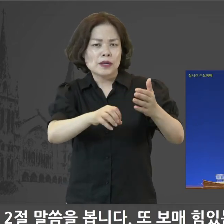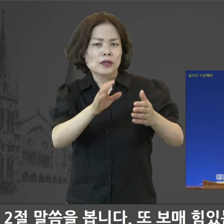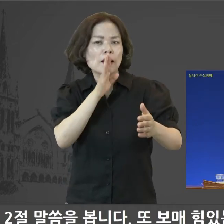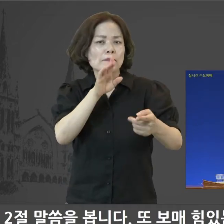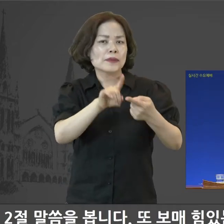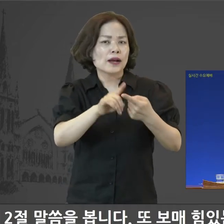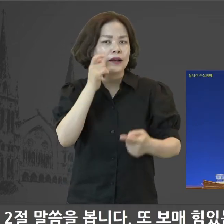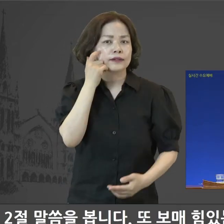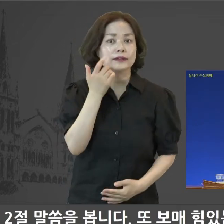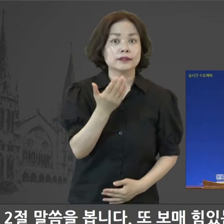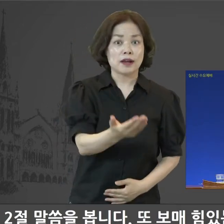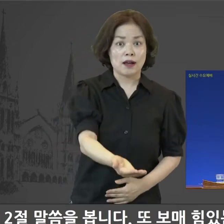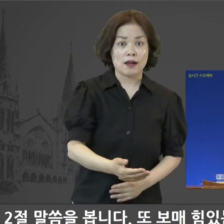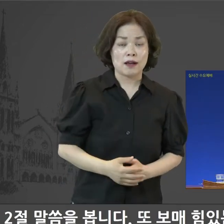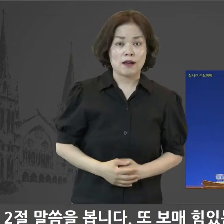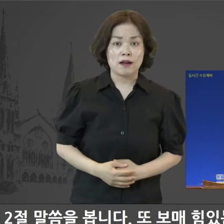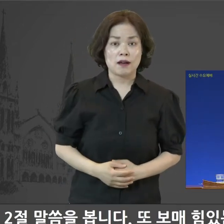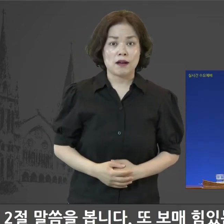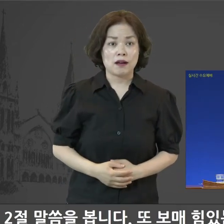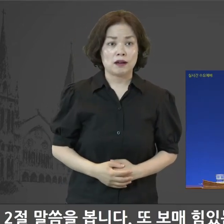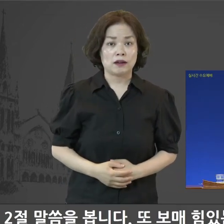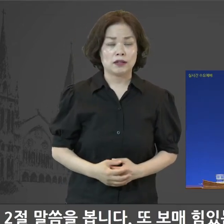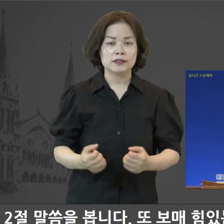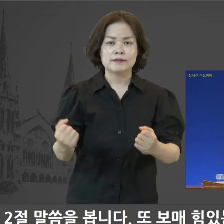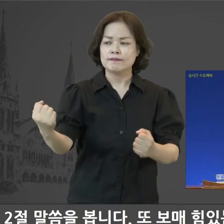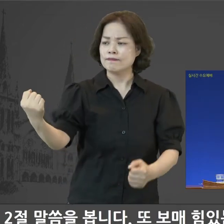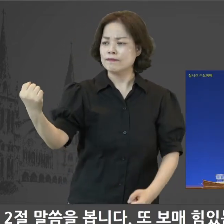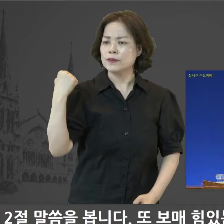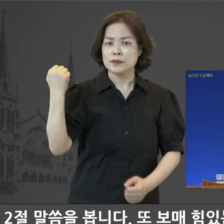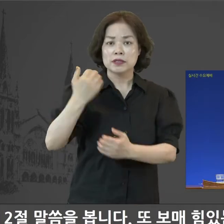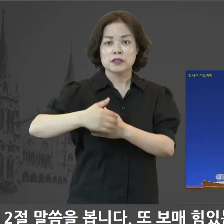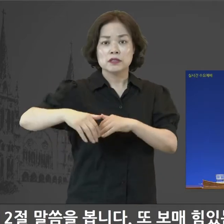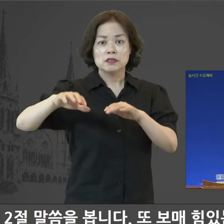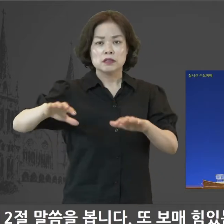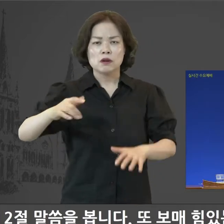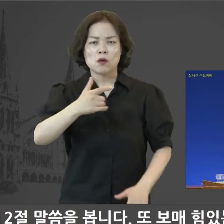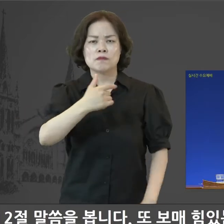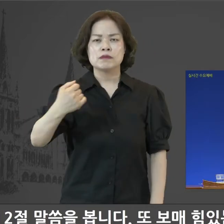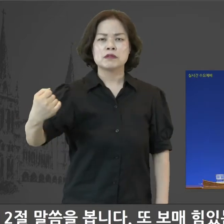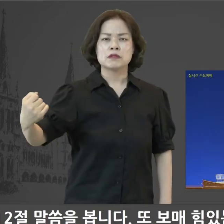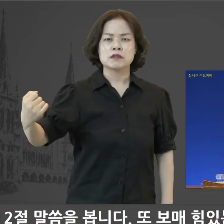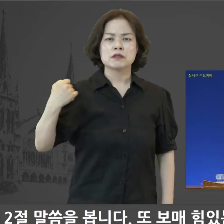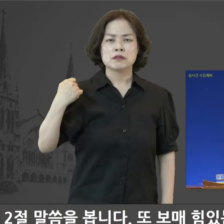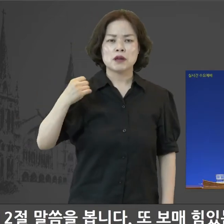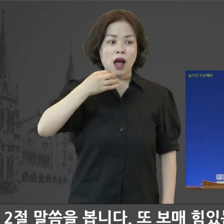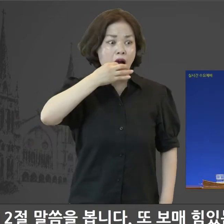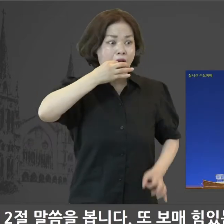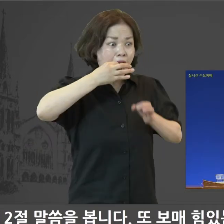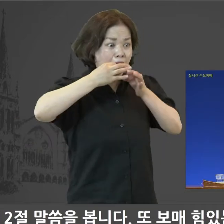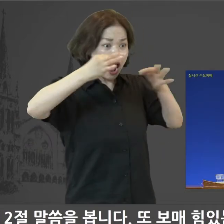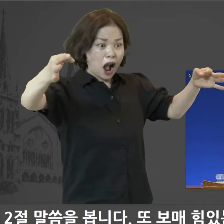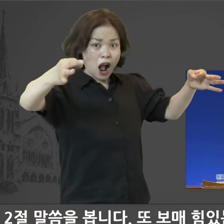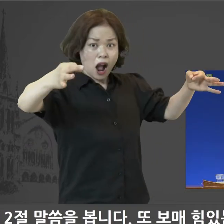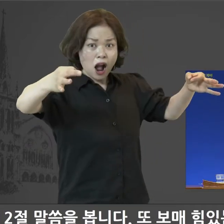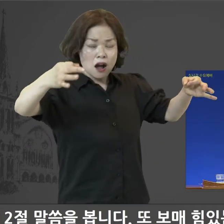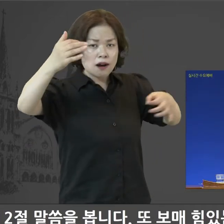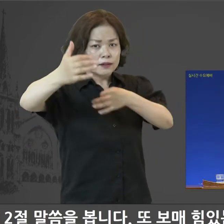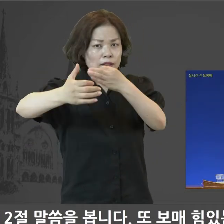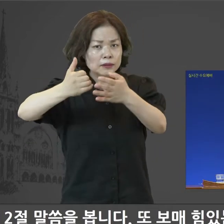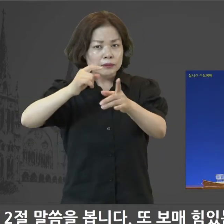하나. 여기 힘 있는 천사가 엄청난 힘과 소리로